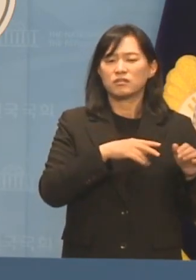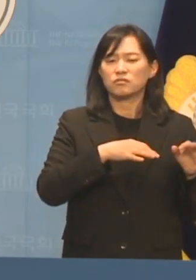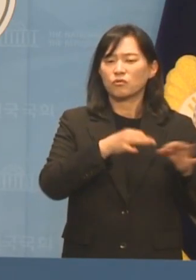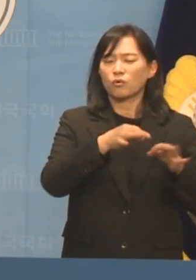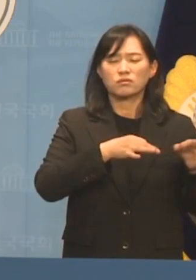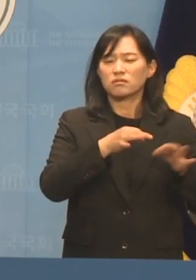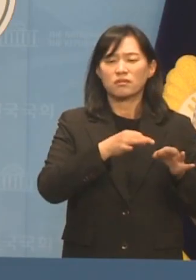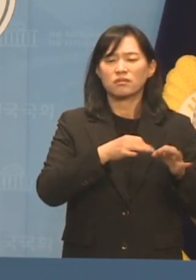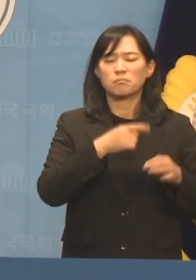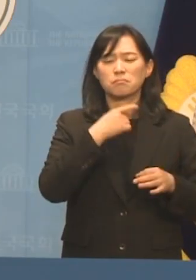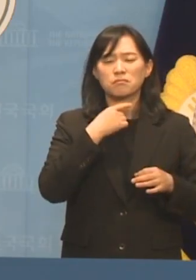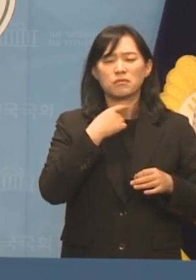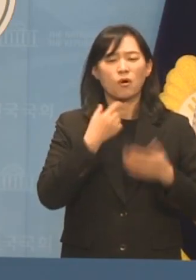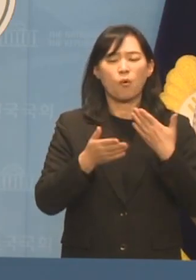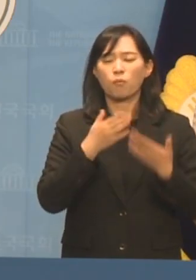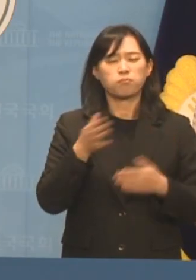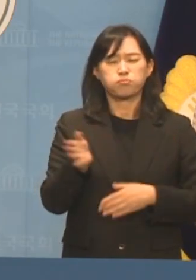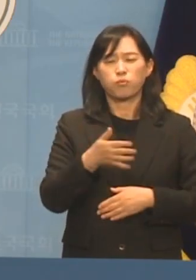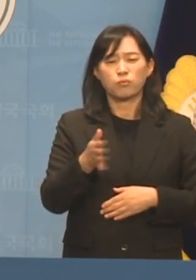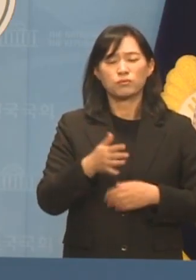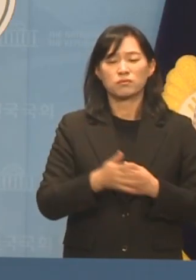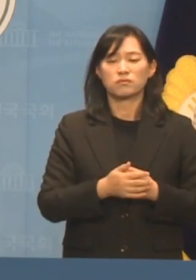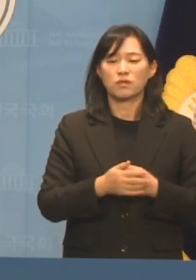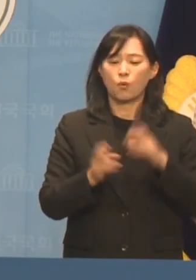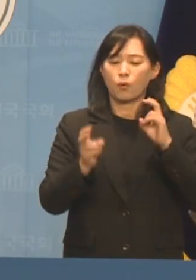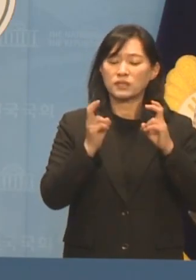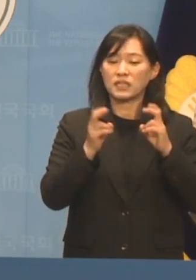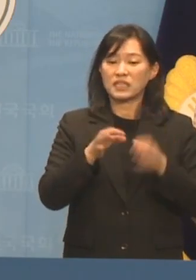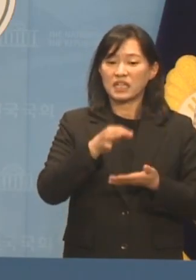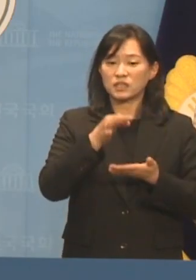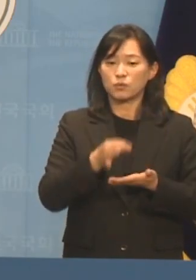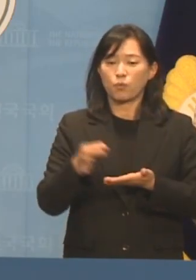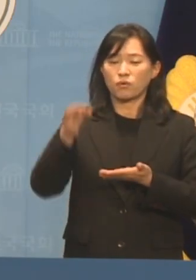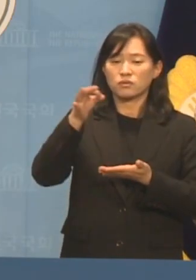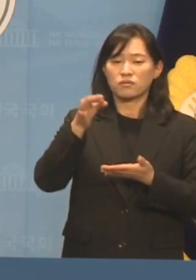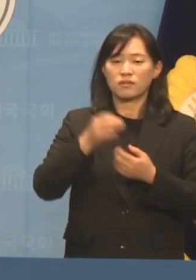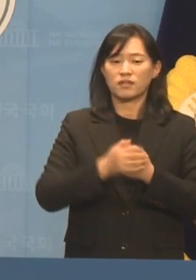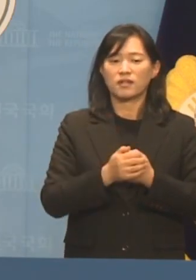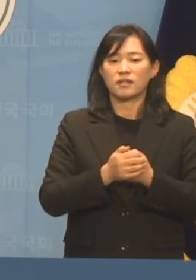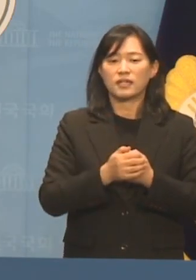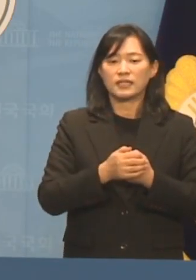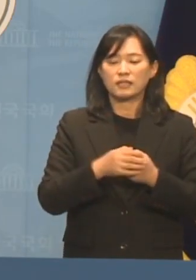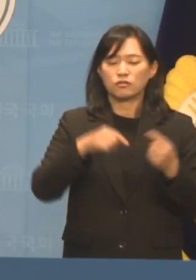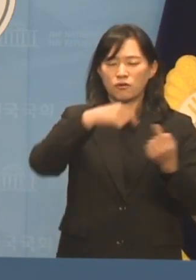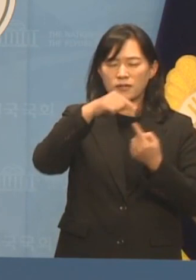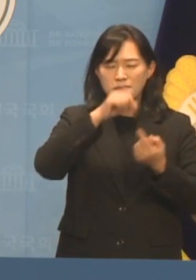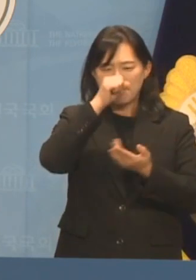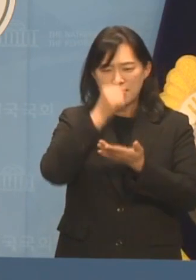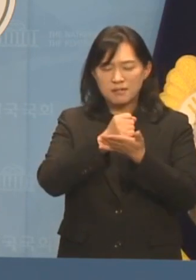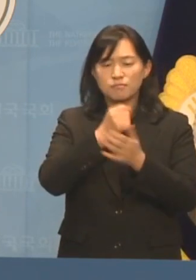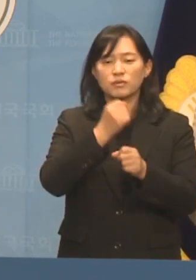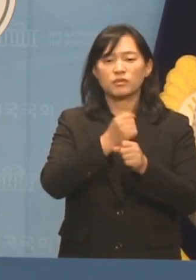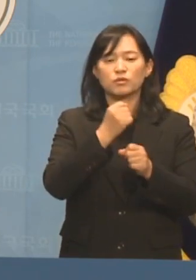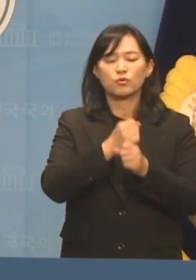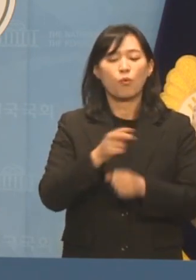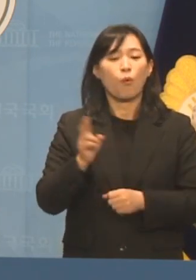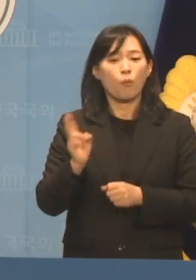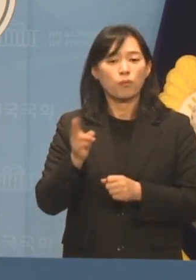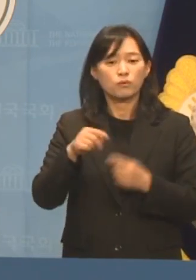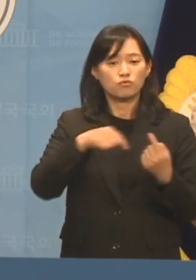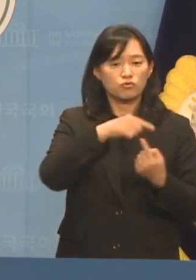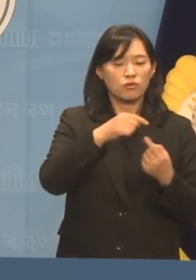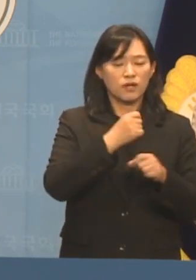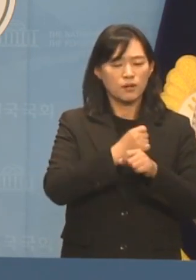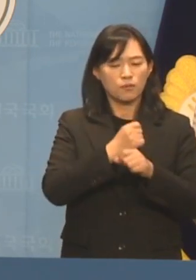재무통입니다. 그러니까 기업의 가치를 올려서 경영을 정상화해서 홈플러스를 운영하고